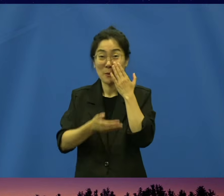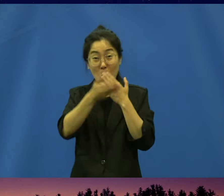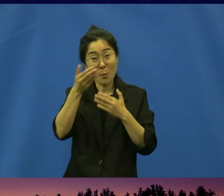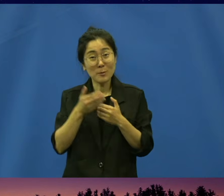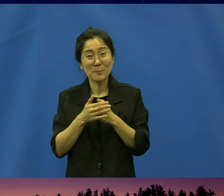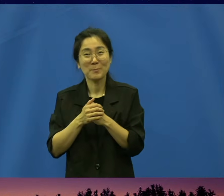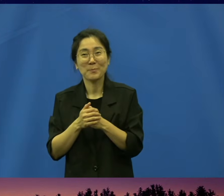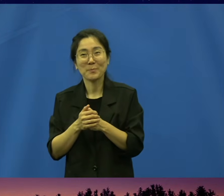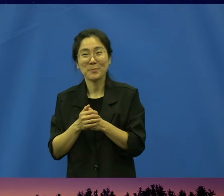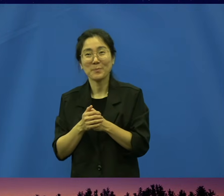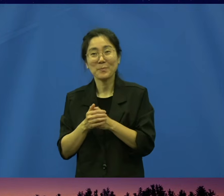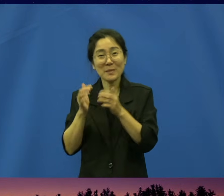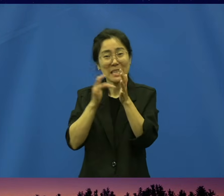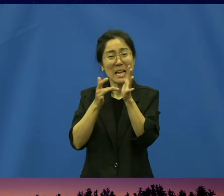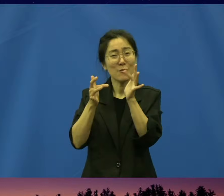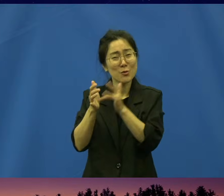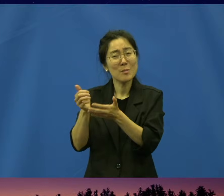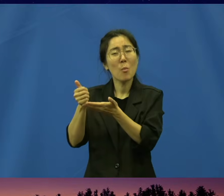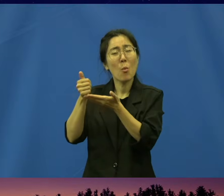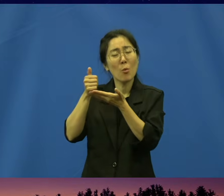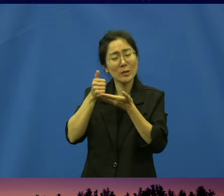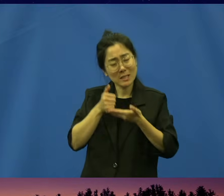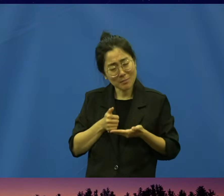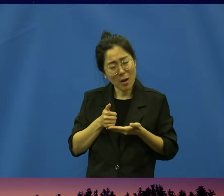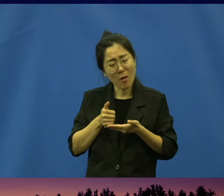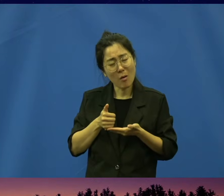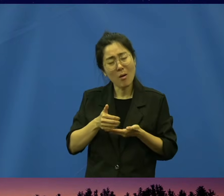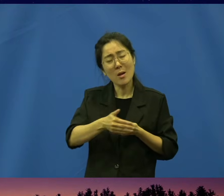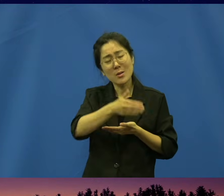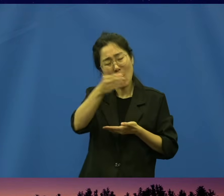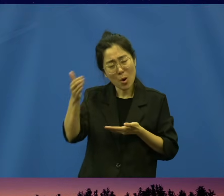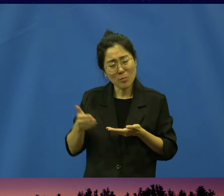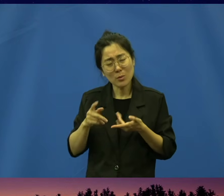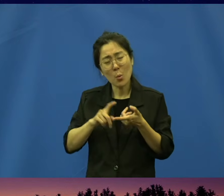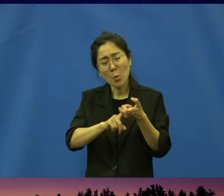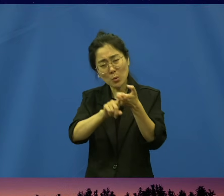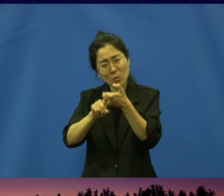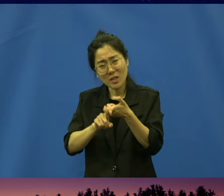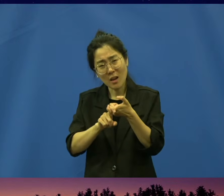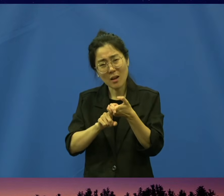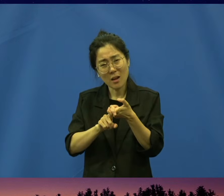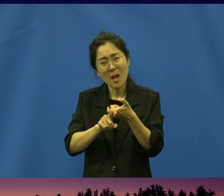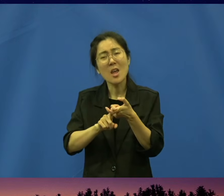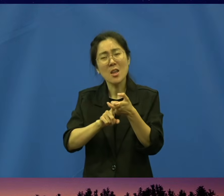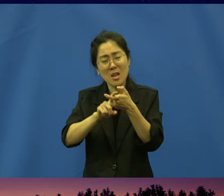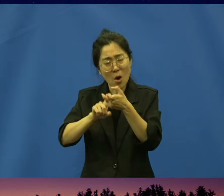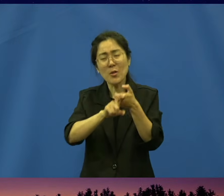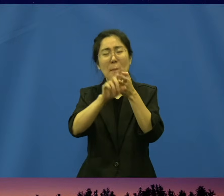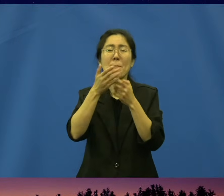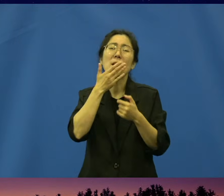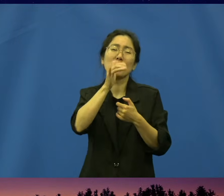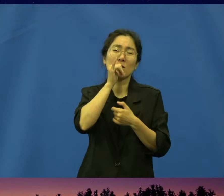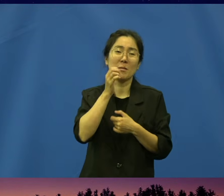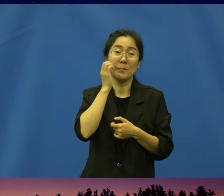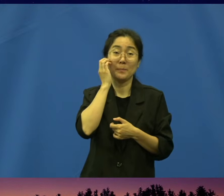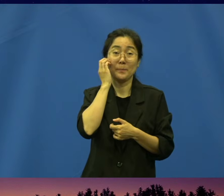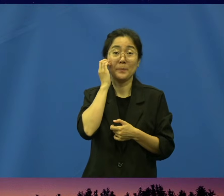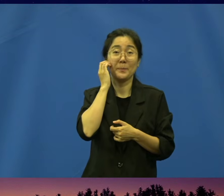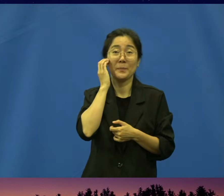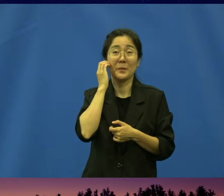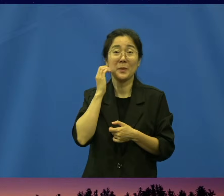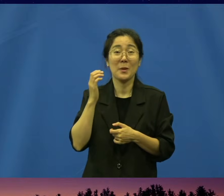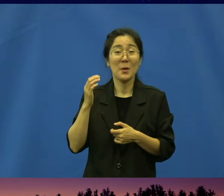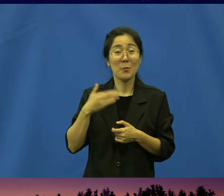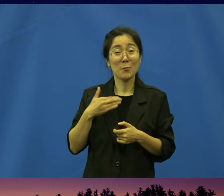네? 가능할 것 같아요? 안 할 것 같아요? 가능한 것입니다. 가능한 것입니다. 왜냐하면 우리 아버지가 한